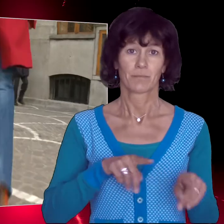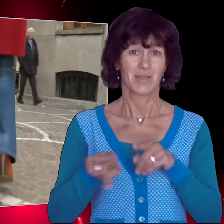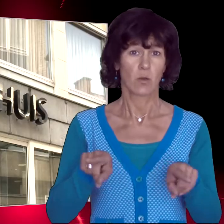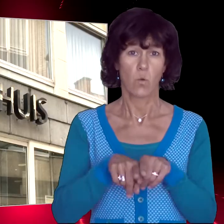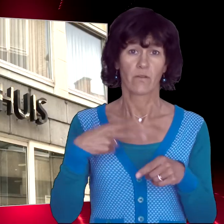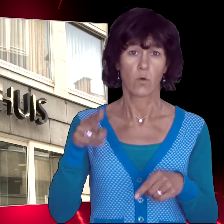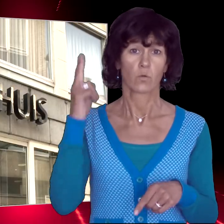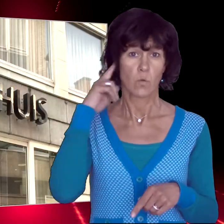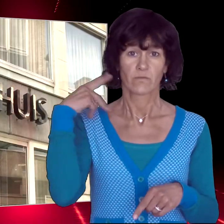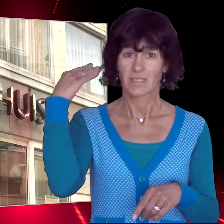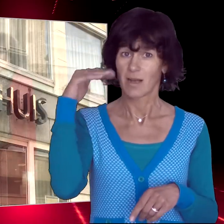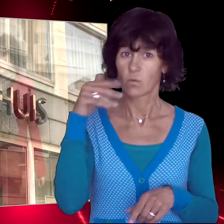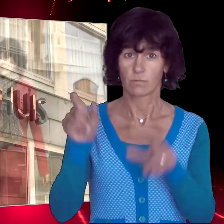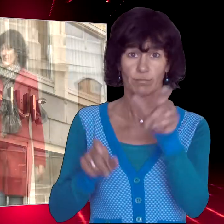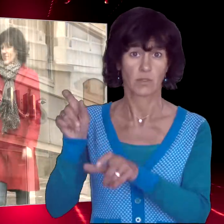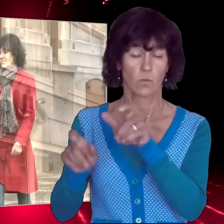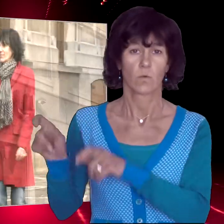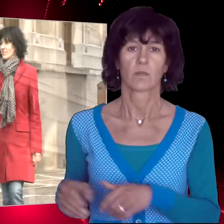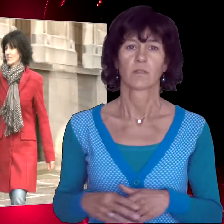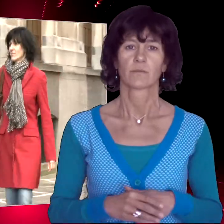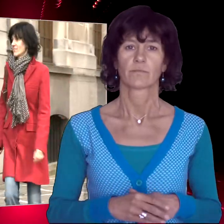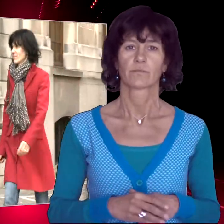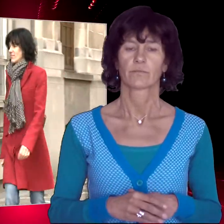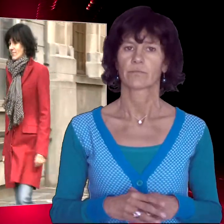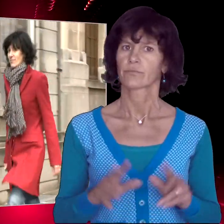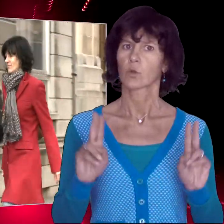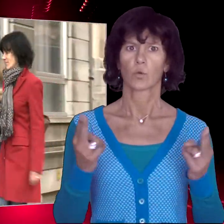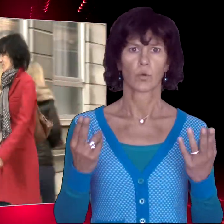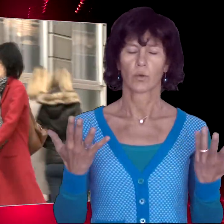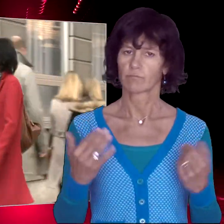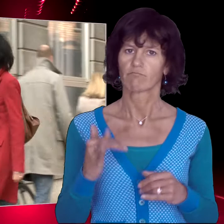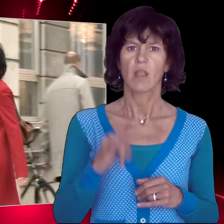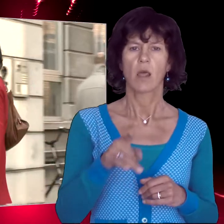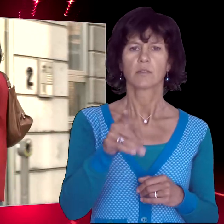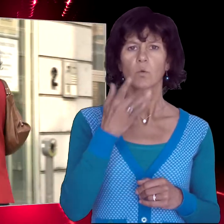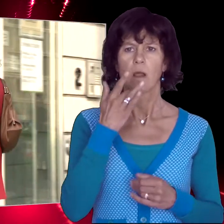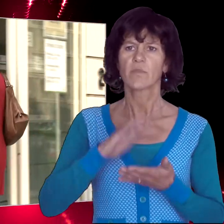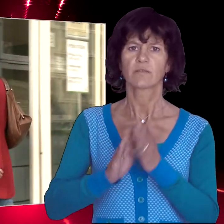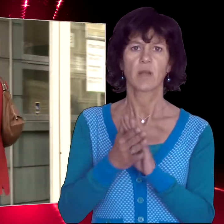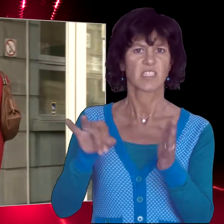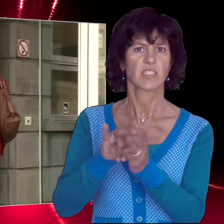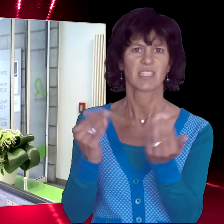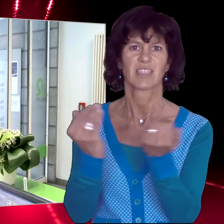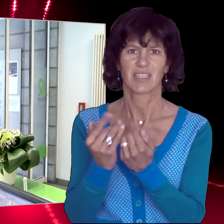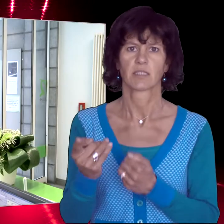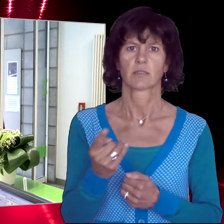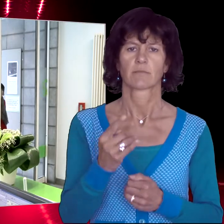inspanningen om ook tegemoet te komen aan dove en slechthorende burgers die extra ondersteuning wensen.